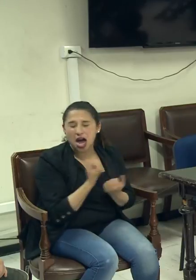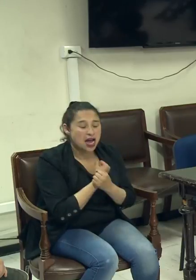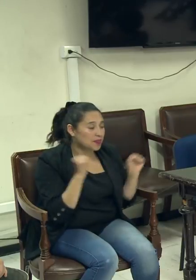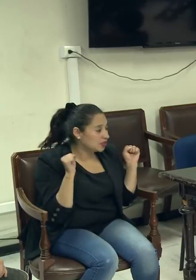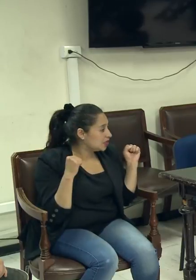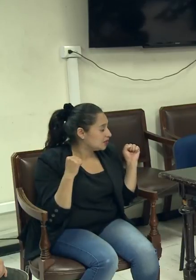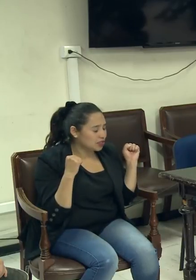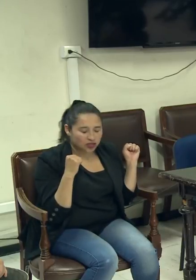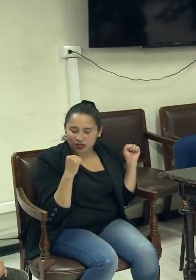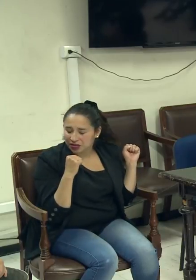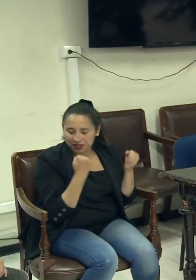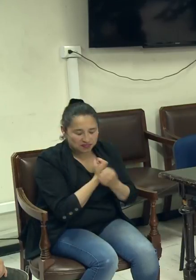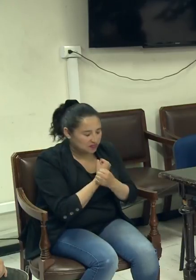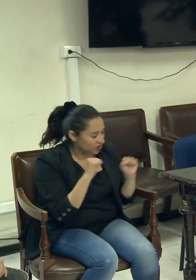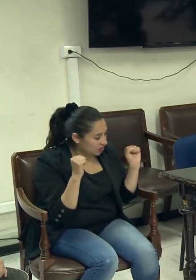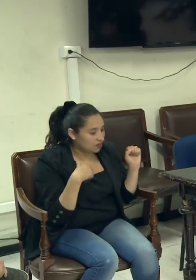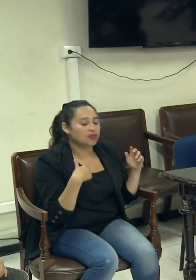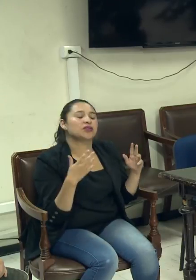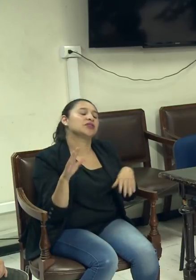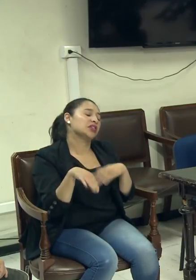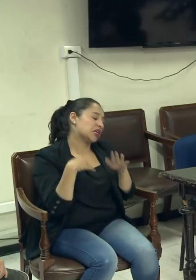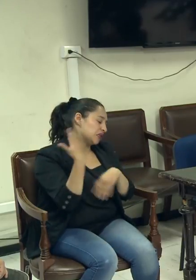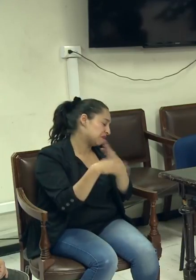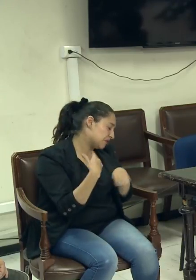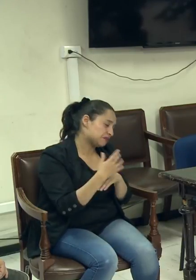Miren, fue un larguísimo proceso